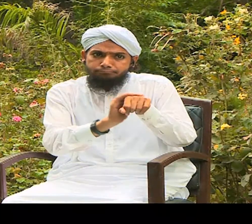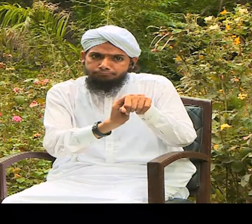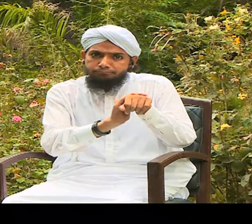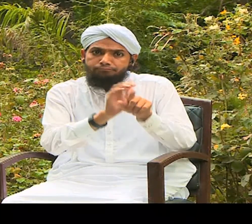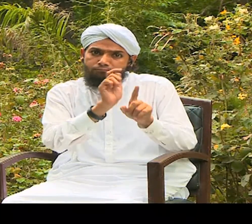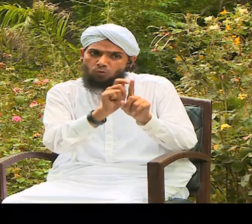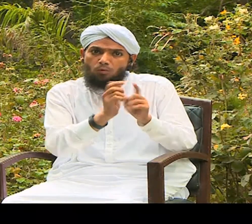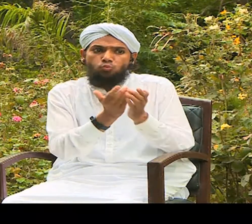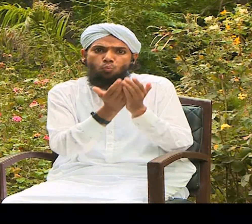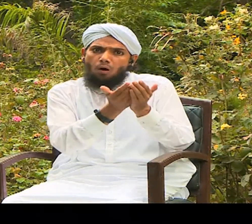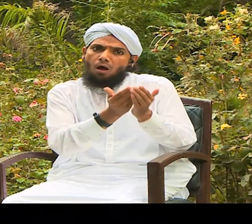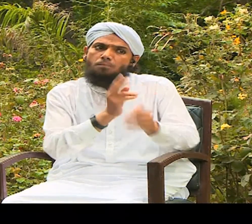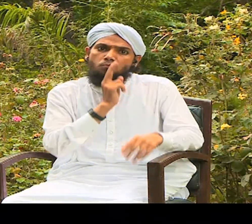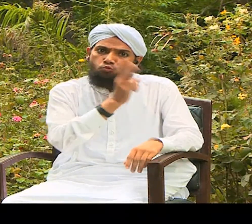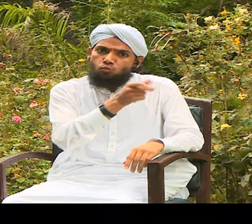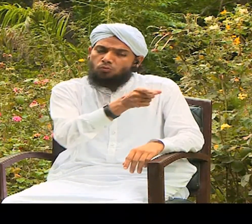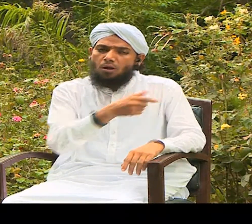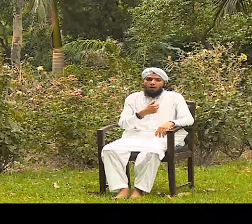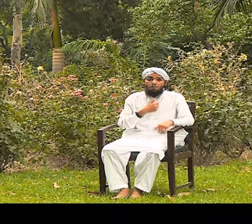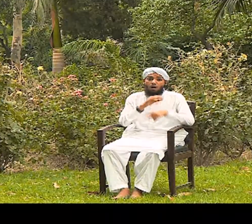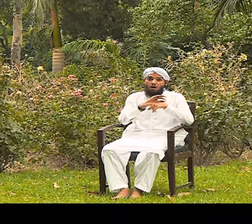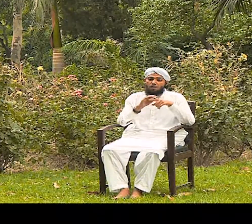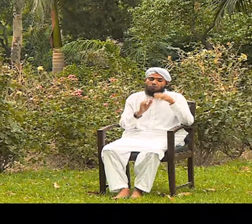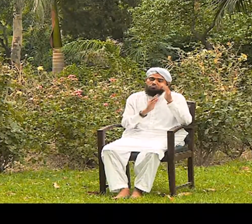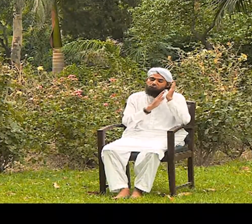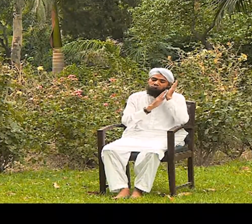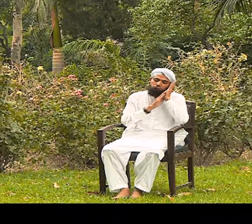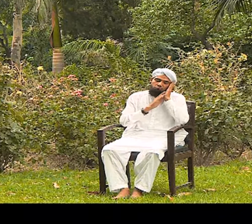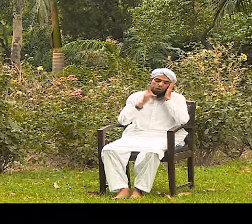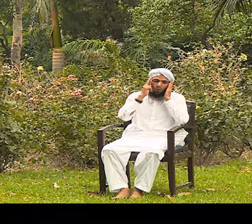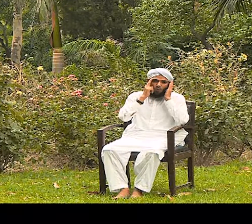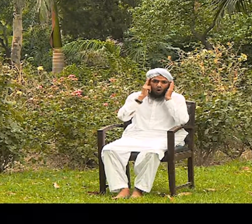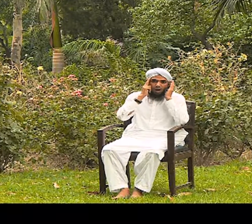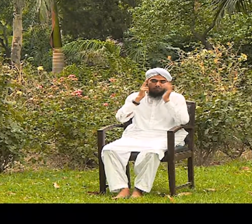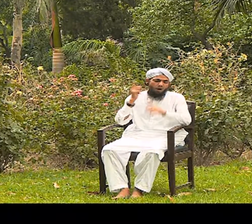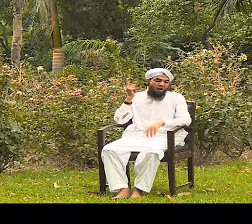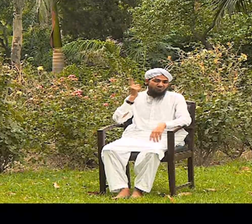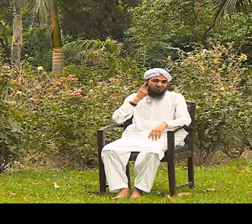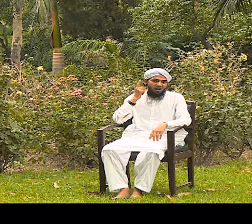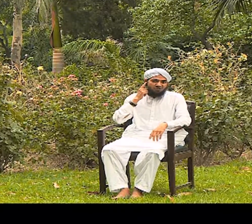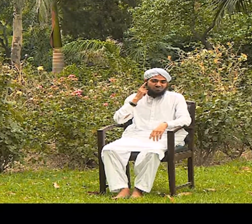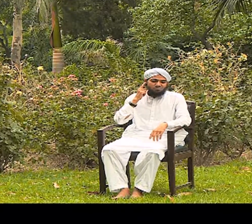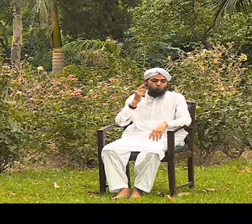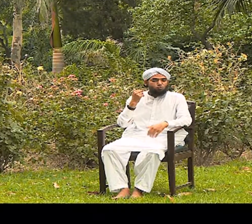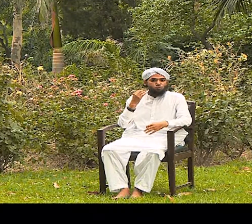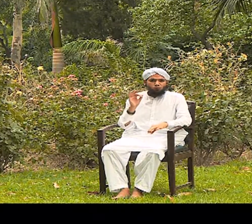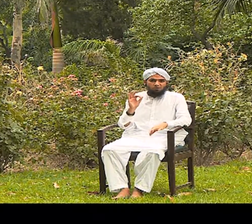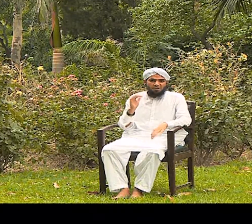کی دعوت دوں اور اس کے لیے دعا کروں۔ جب رات کو میں سویا تو خواب میں کسی کہنے والے نے کہا، اے